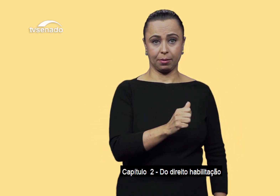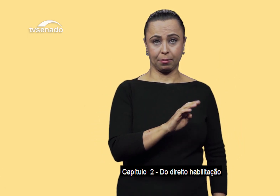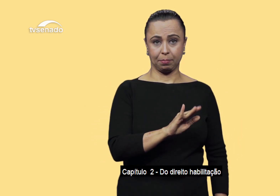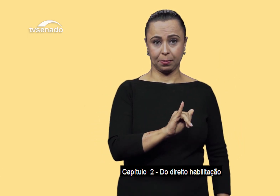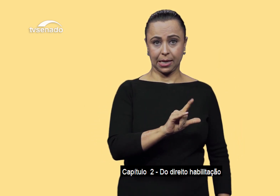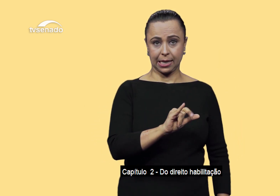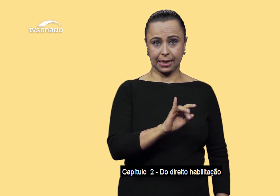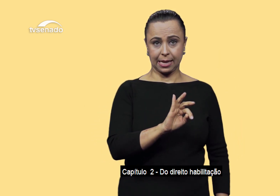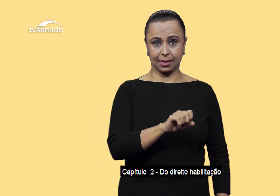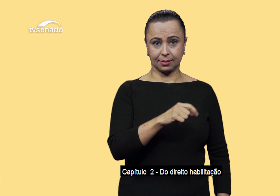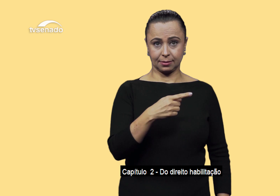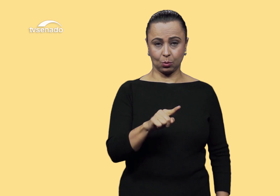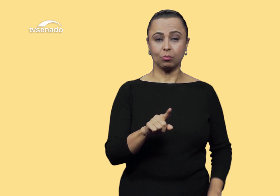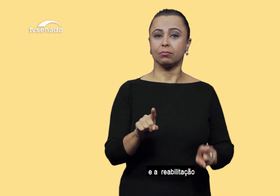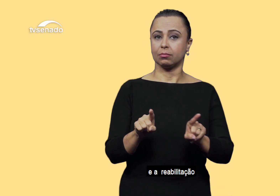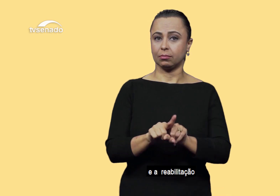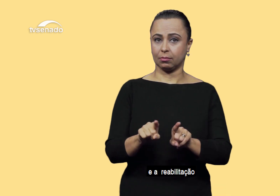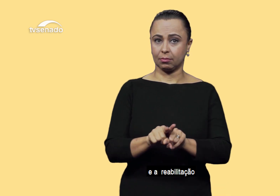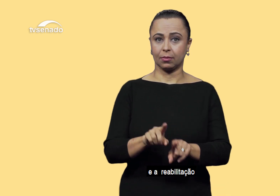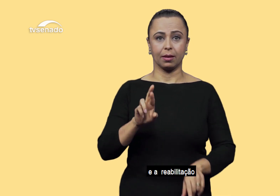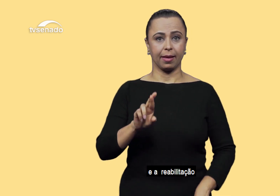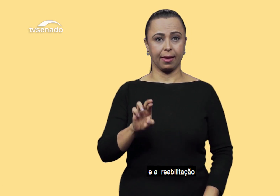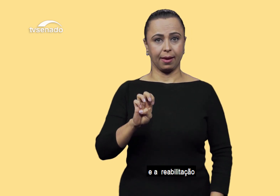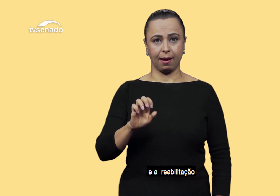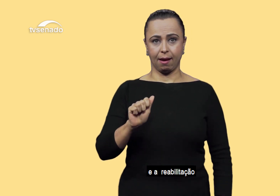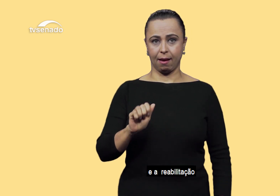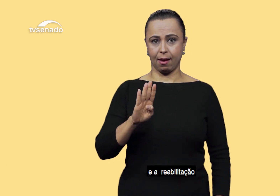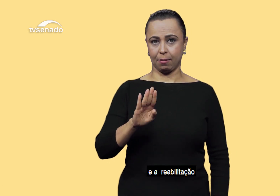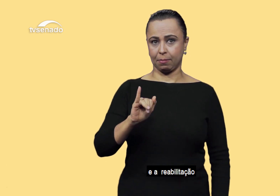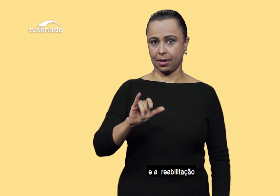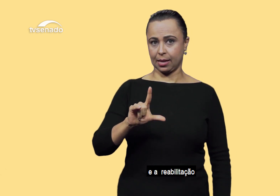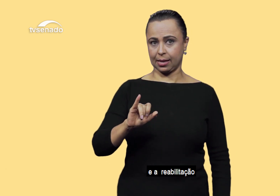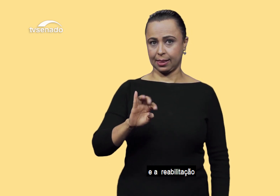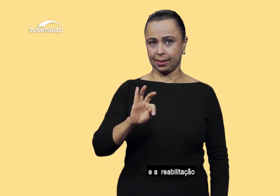e à reabilitação.